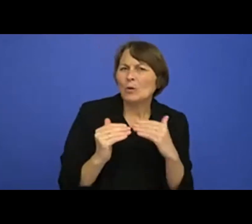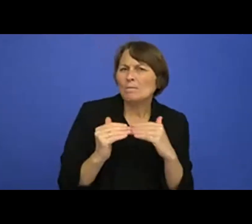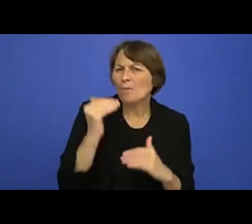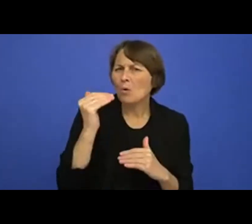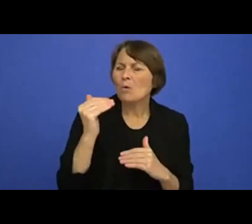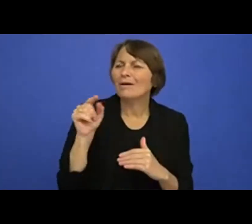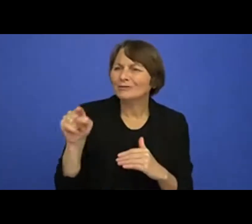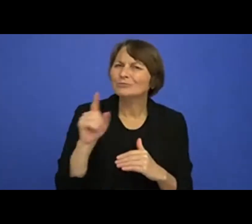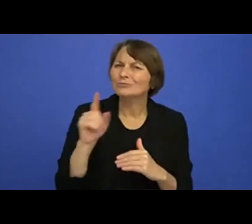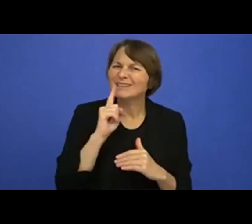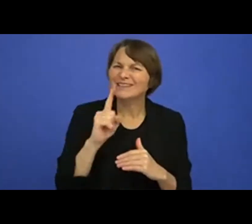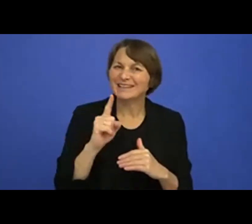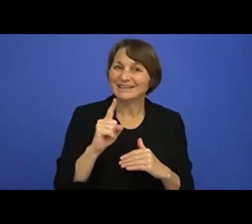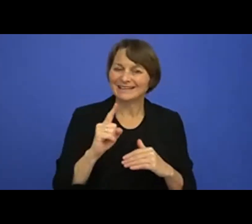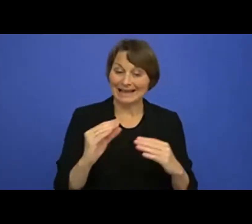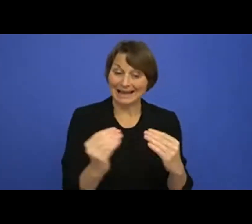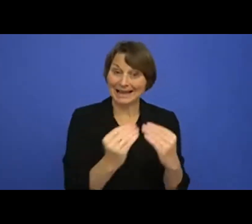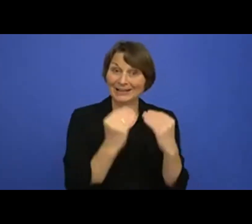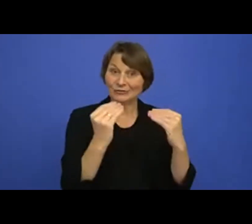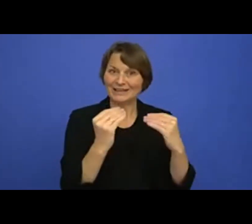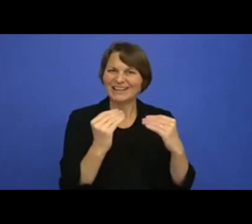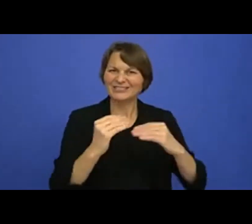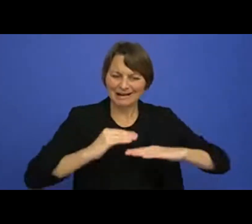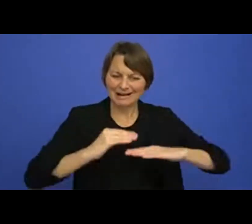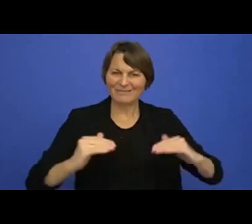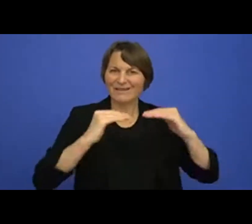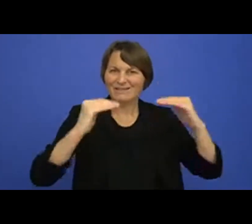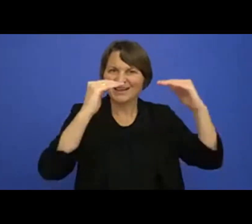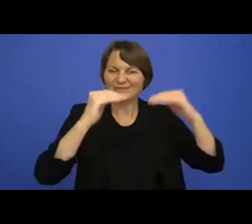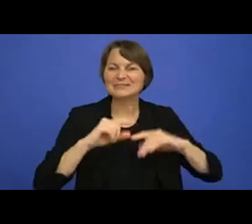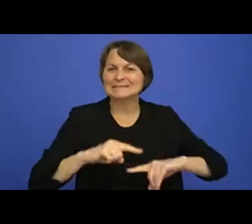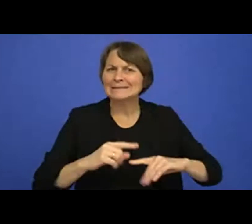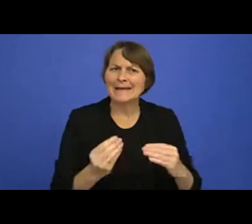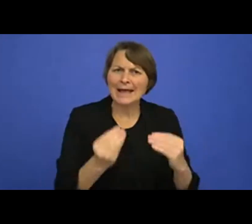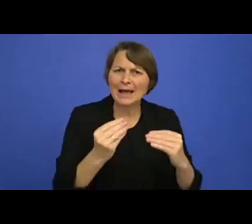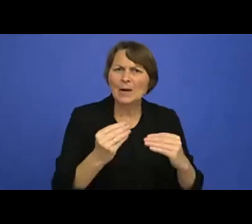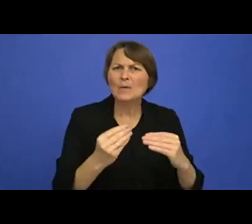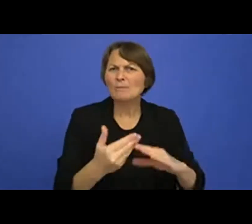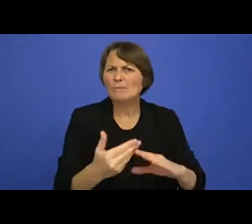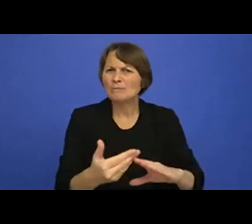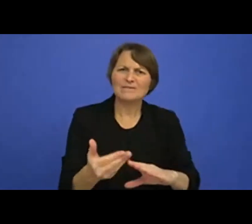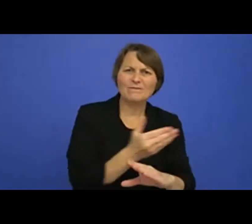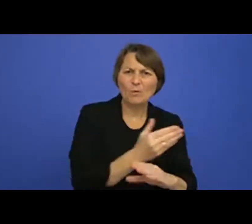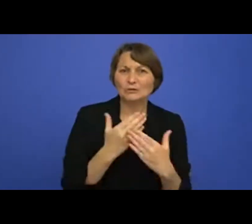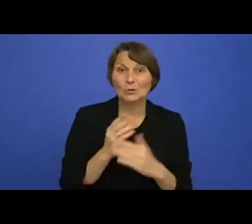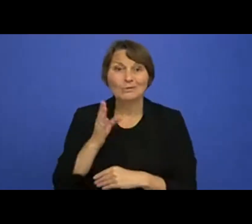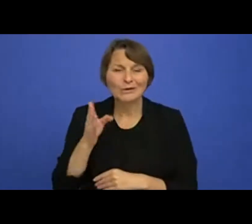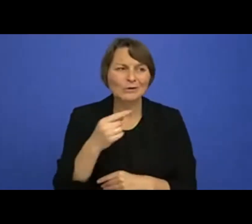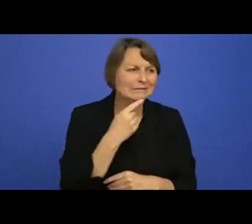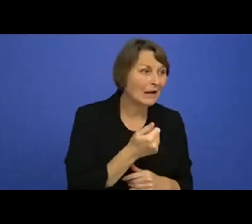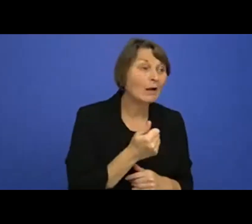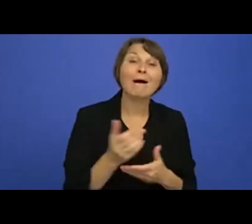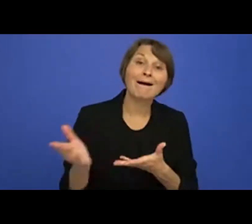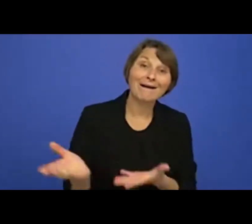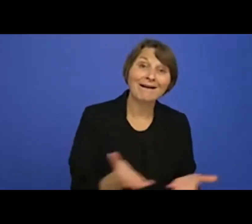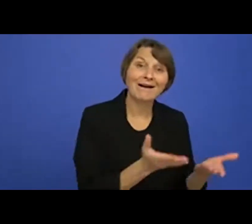la problématique, c'est justement l'accès à l'éducation préprimaire. D'emblée, il faut